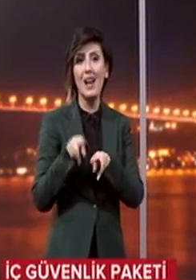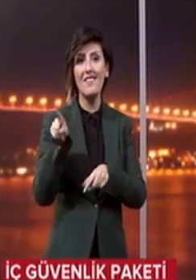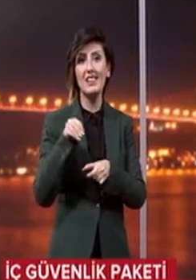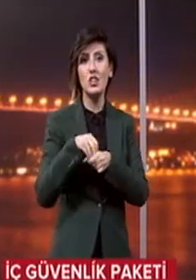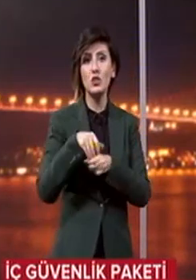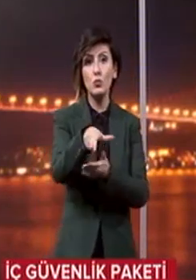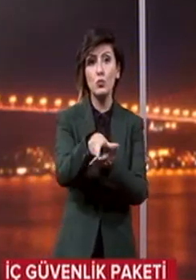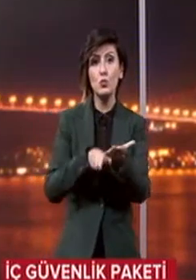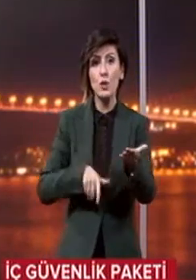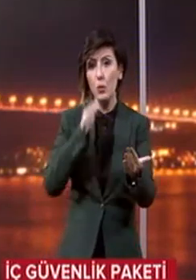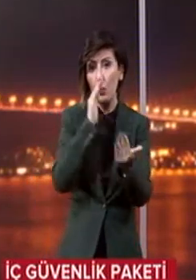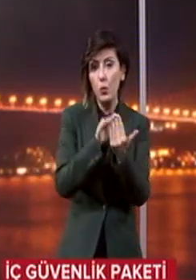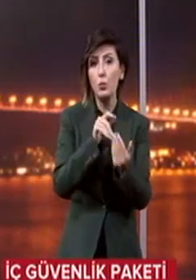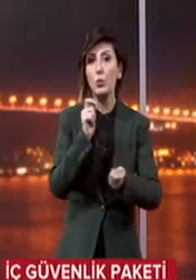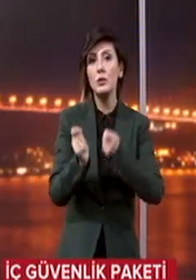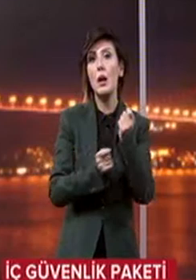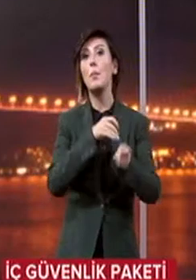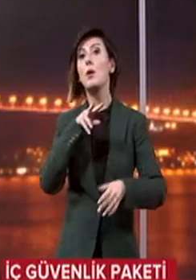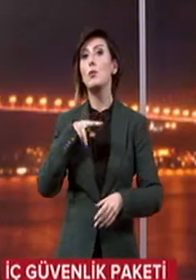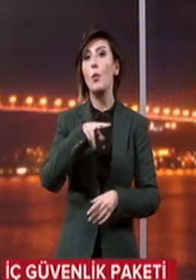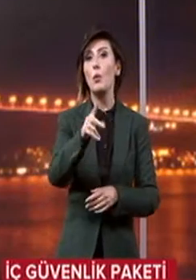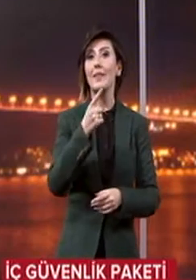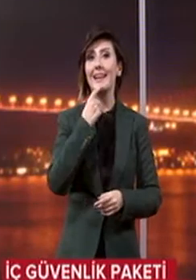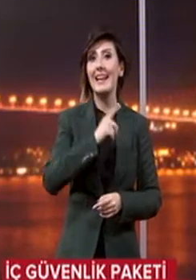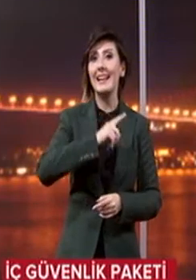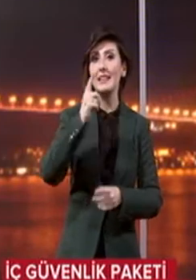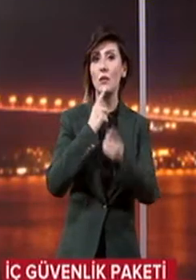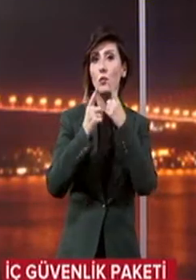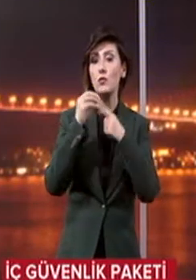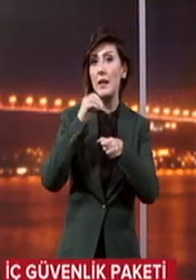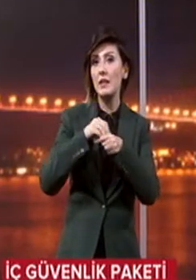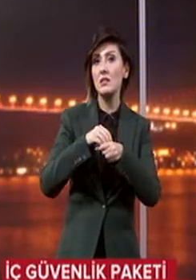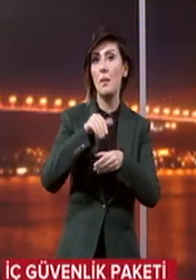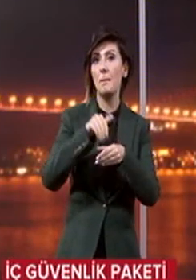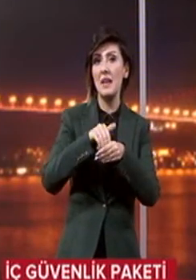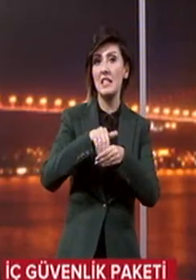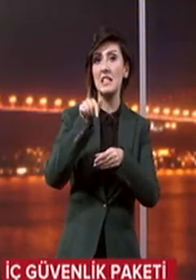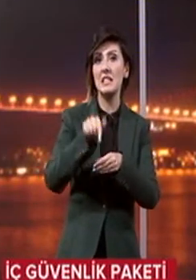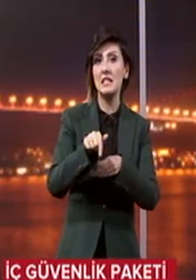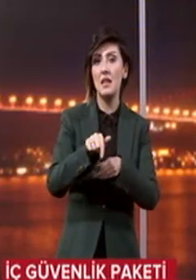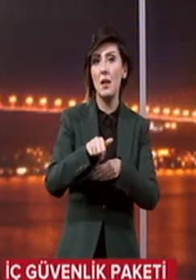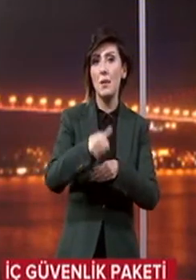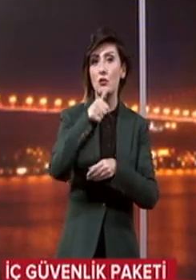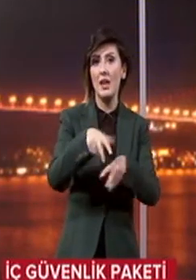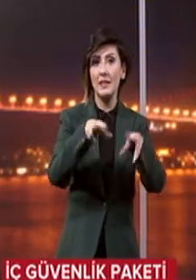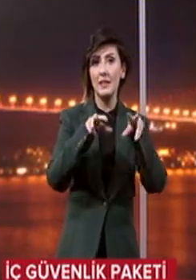Muhalefetin iç tüzüğe uygun davranılmadığı yönündeki itirazlarına görüşmek üzere toplanan Meclis Başkanlık Divanı ise talepleri reddetti.